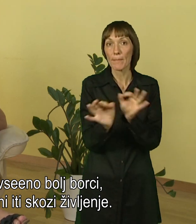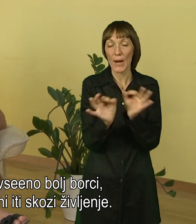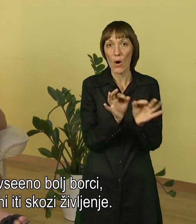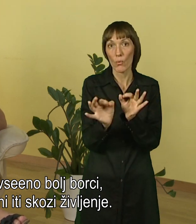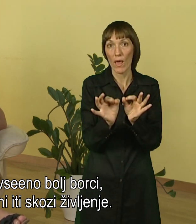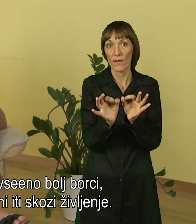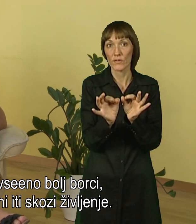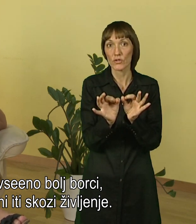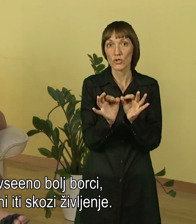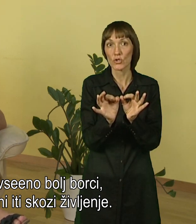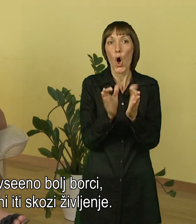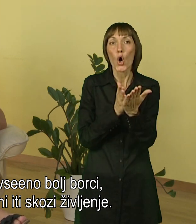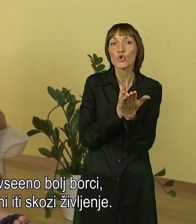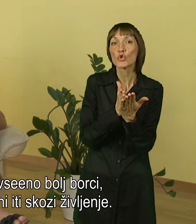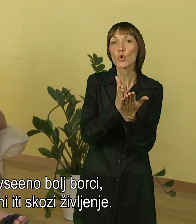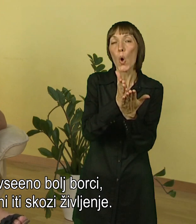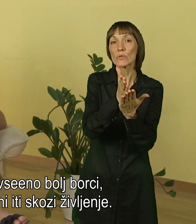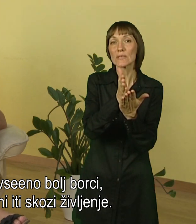bolj borci, da so bolj pripravljeni